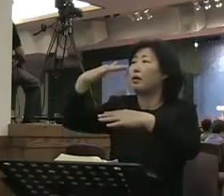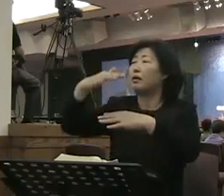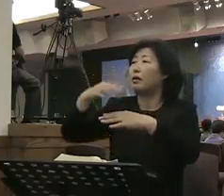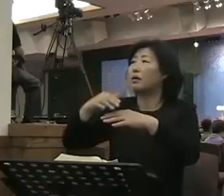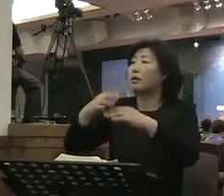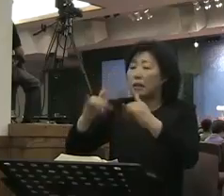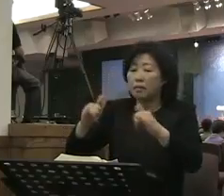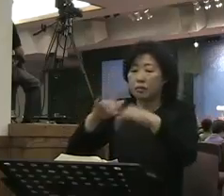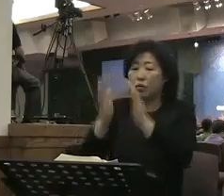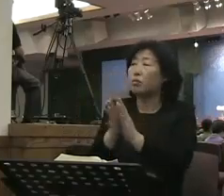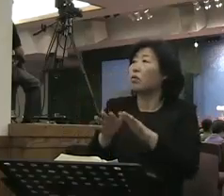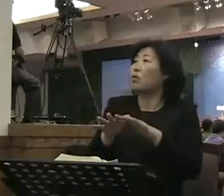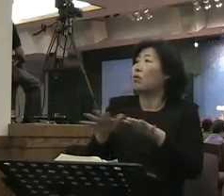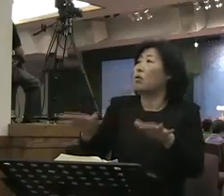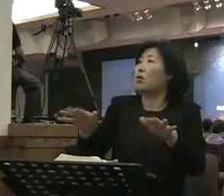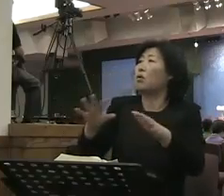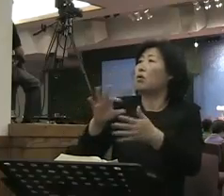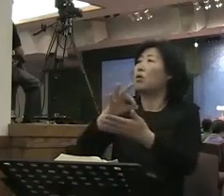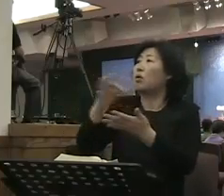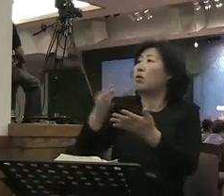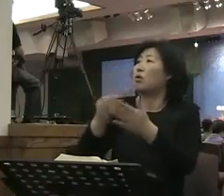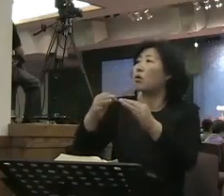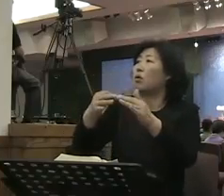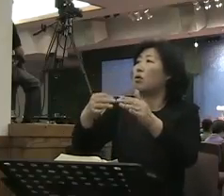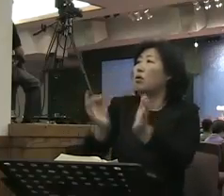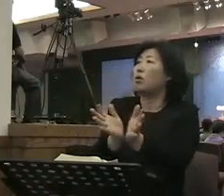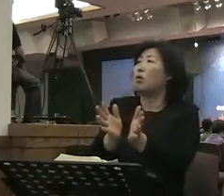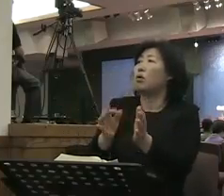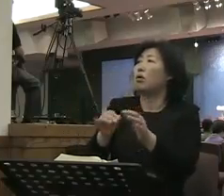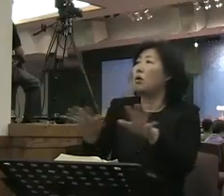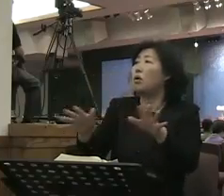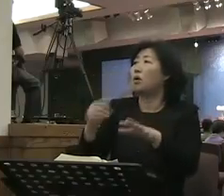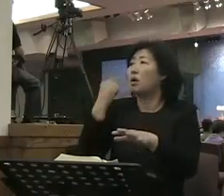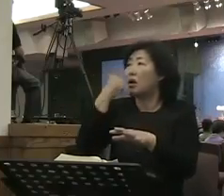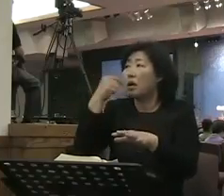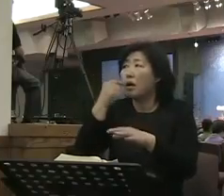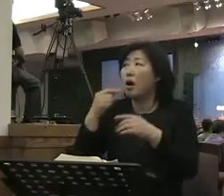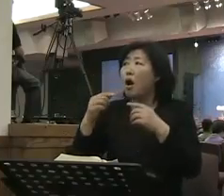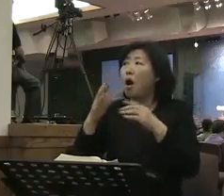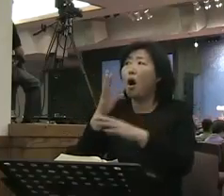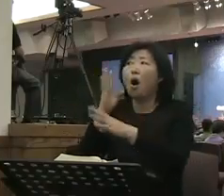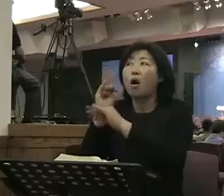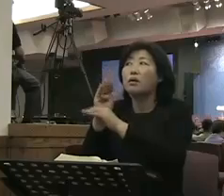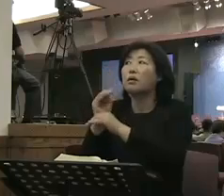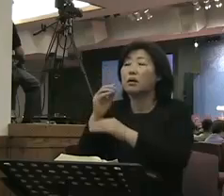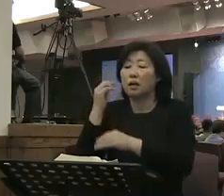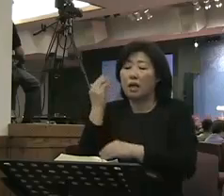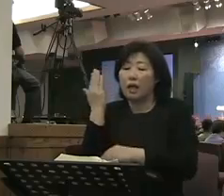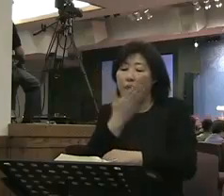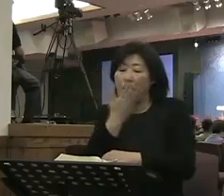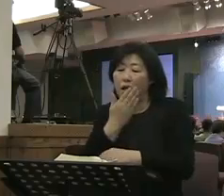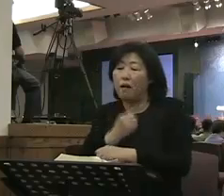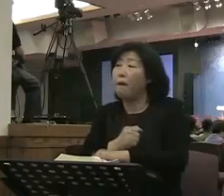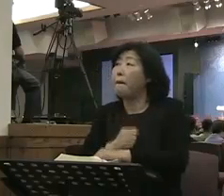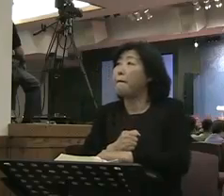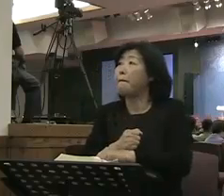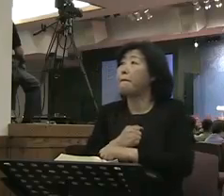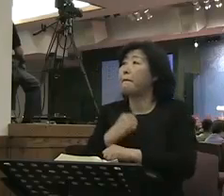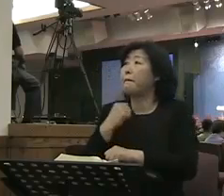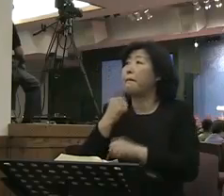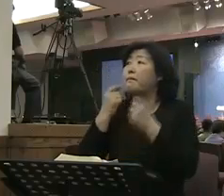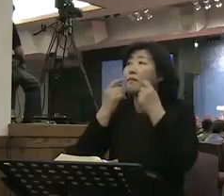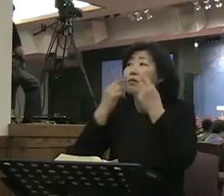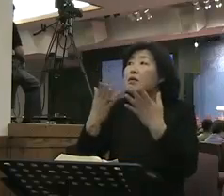것입니다. 열방으로 흩어진 너희들의 입술을 언젠가 깨끗게 하여 그들에게 새로운 언어를 줄